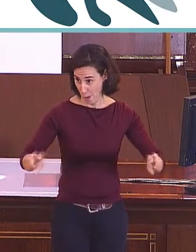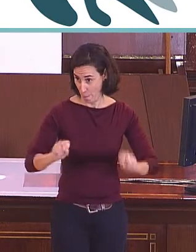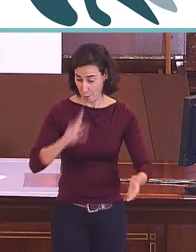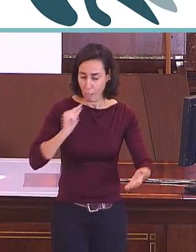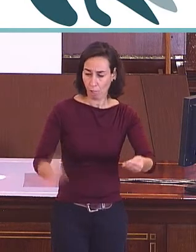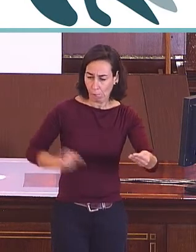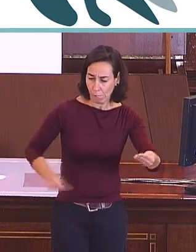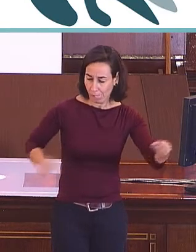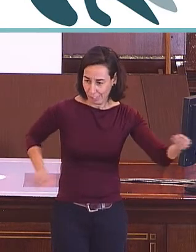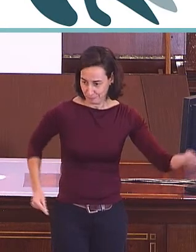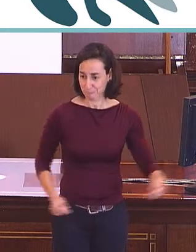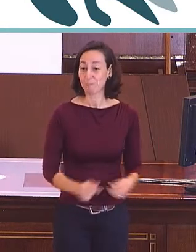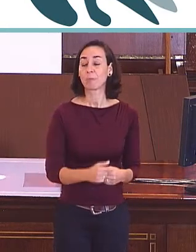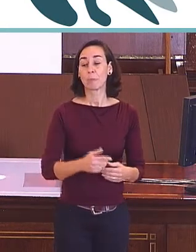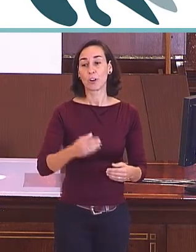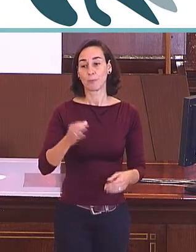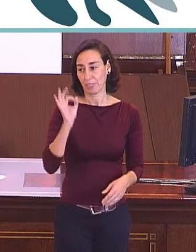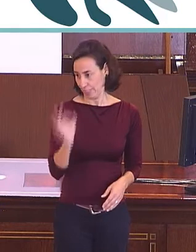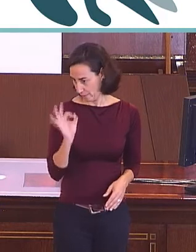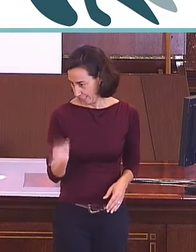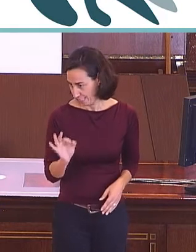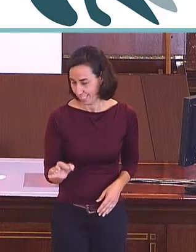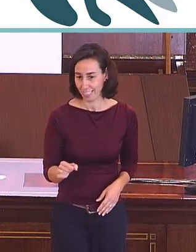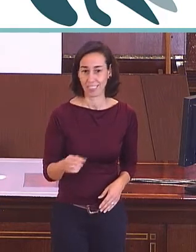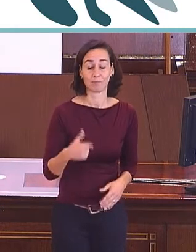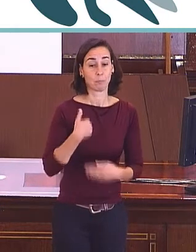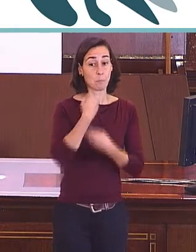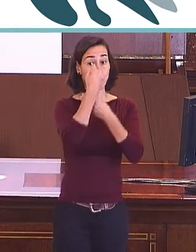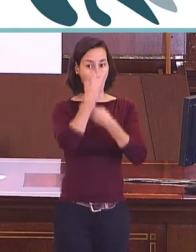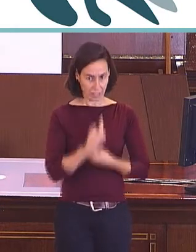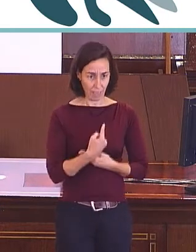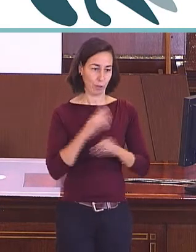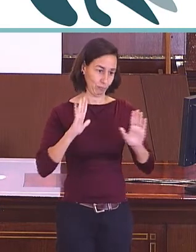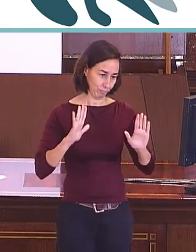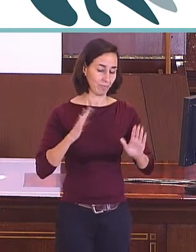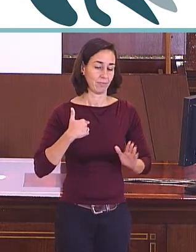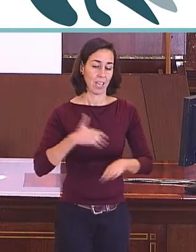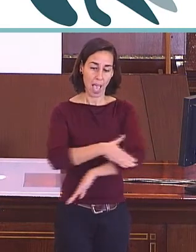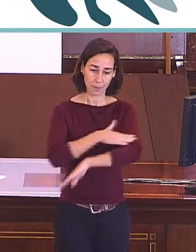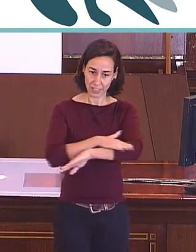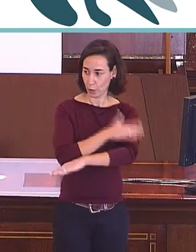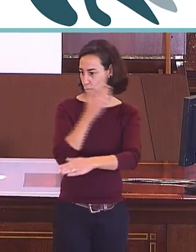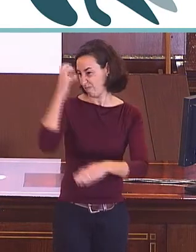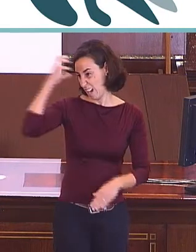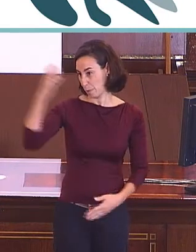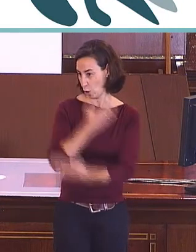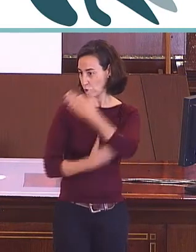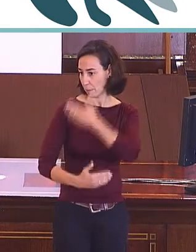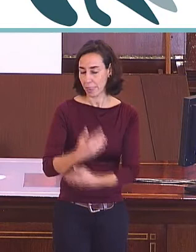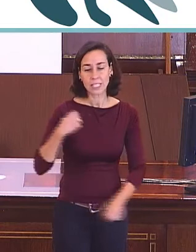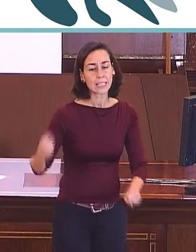Pero, de verdad, la obligación de la Administración, en este caso del Real Patronato sobre Discapacidad, es trabajar por impulsar